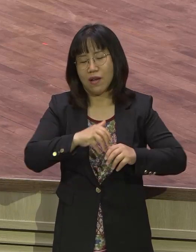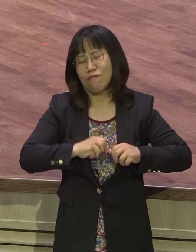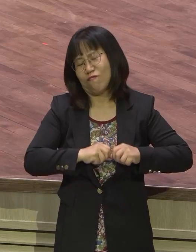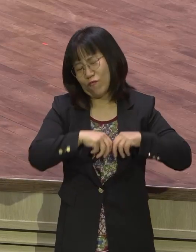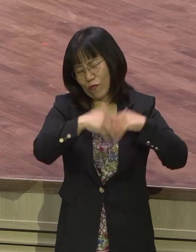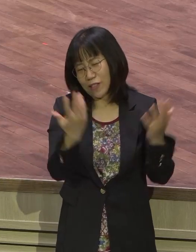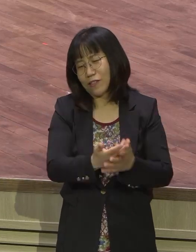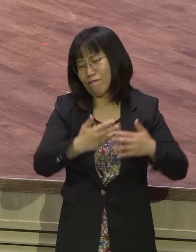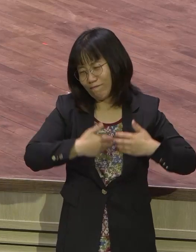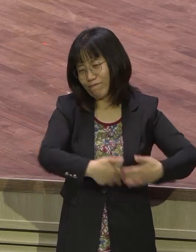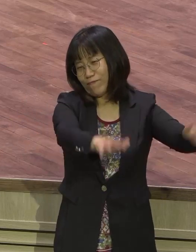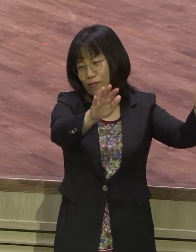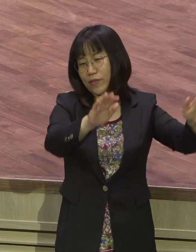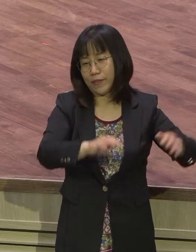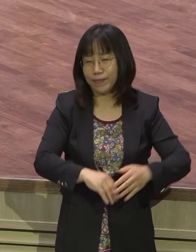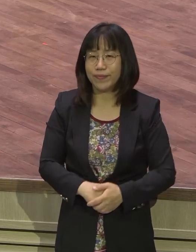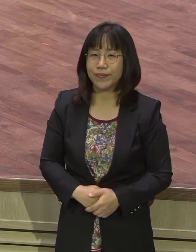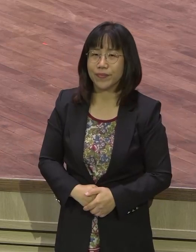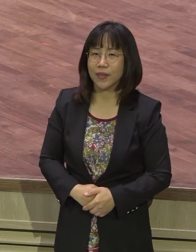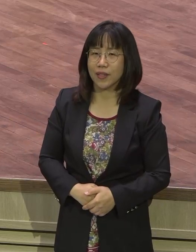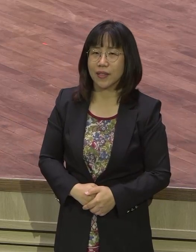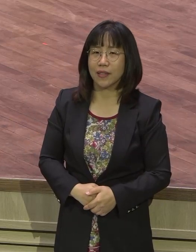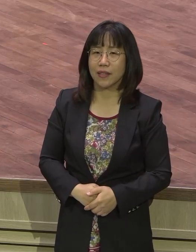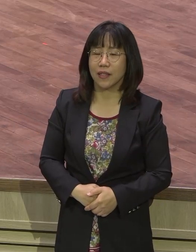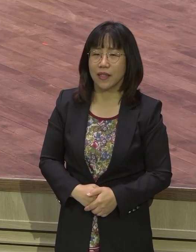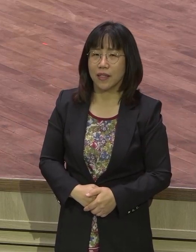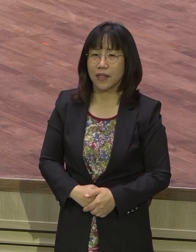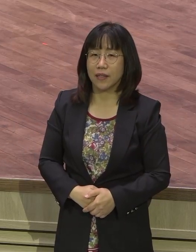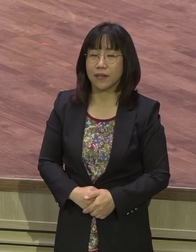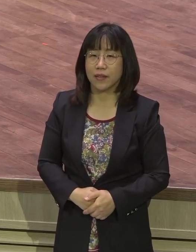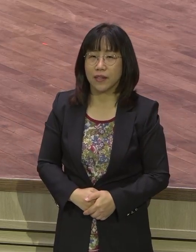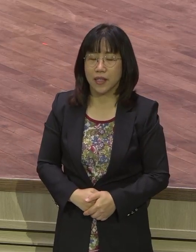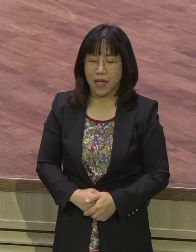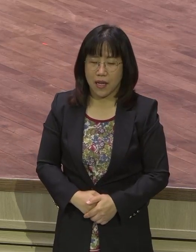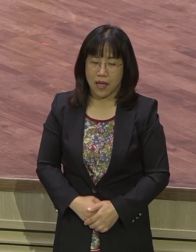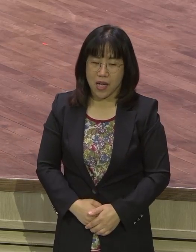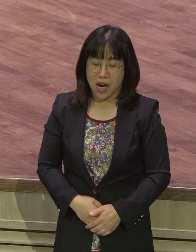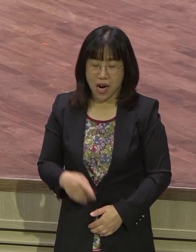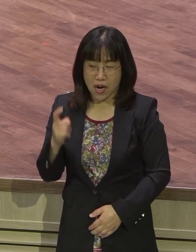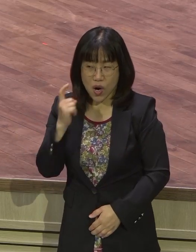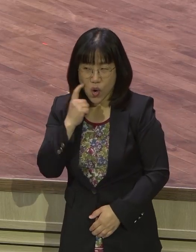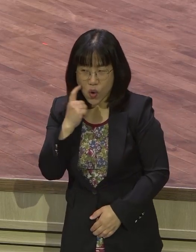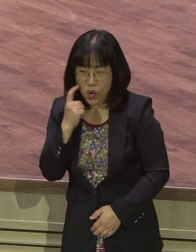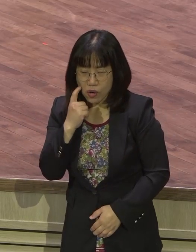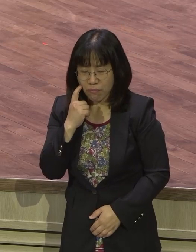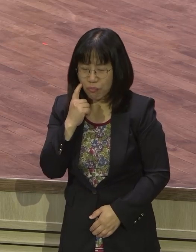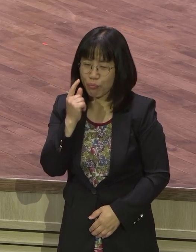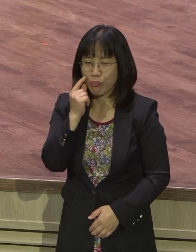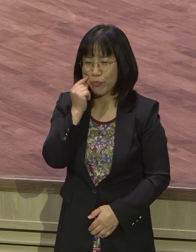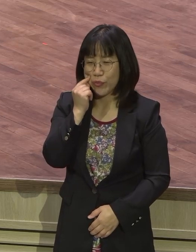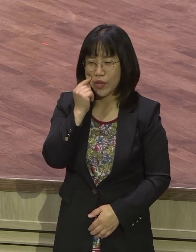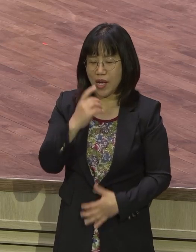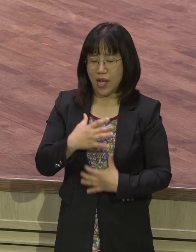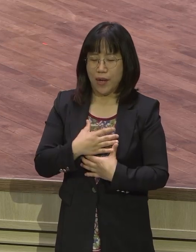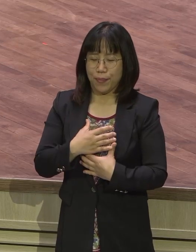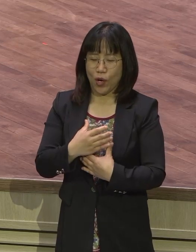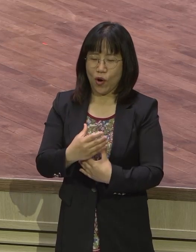영적으로는 세계이기 때문에 이것은 장난친다고 무슨 속임다고 되는 게 아니에요 안정된